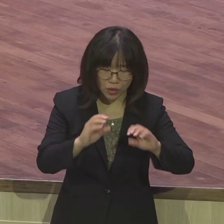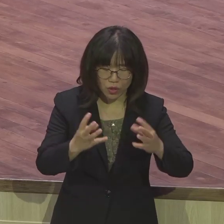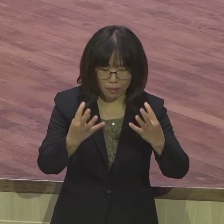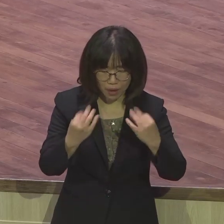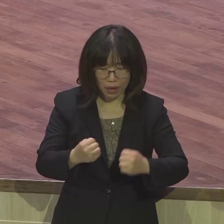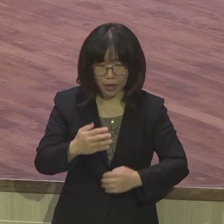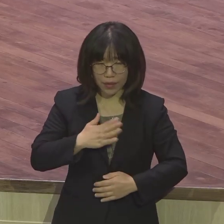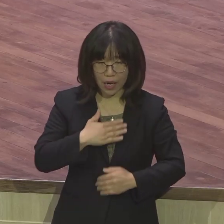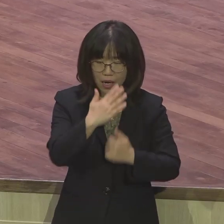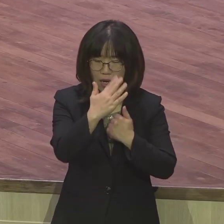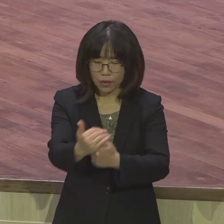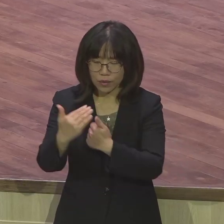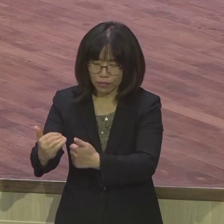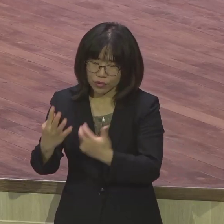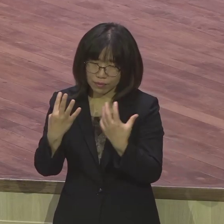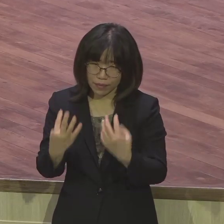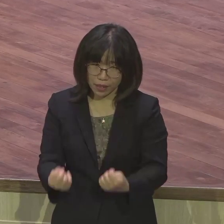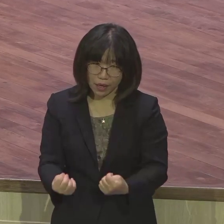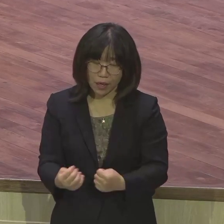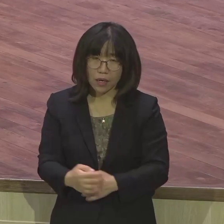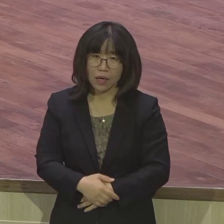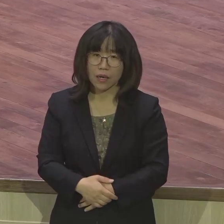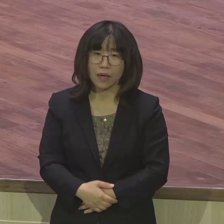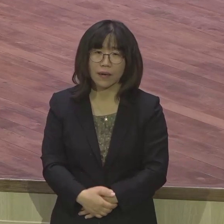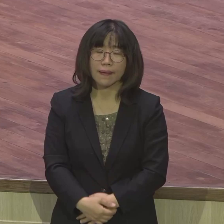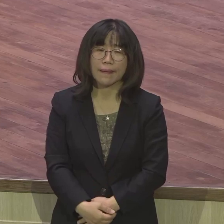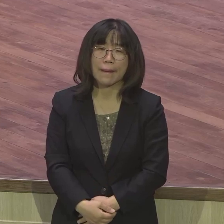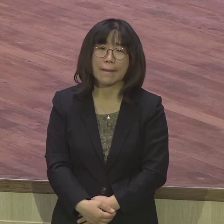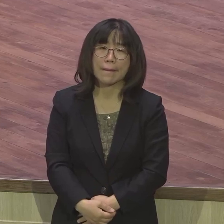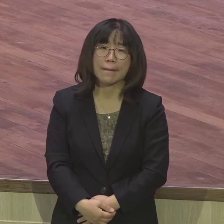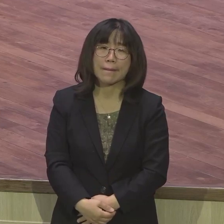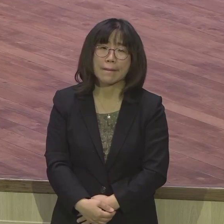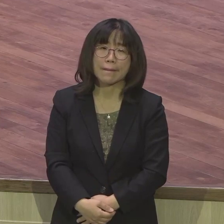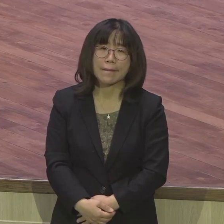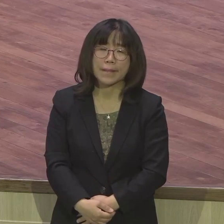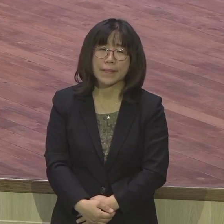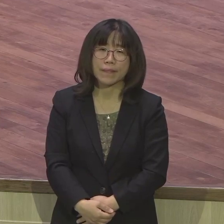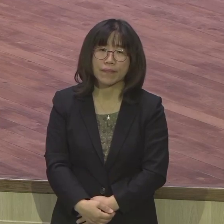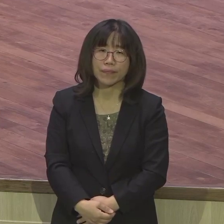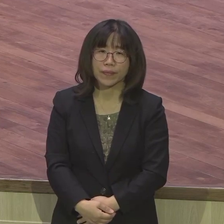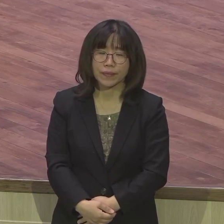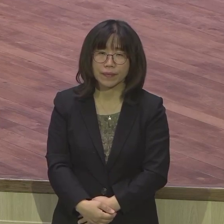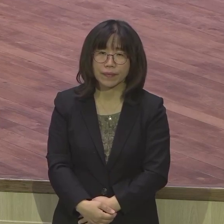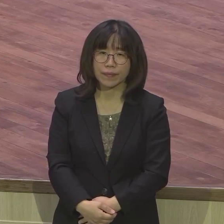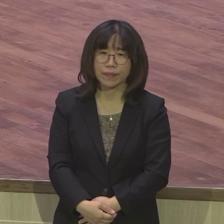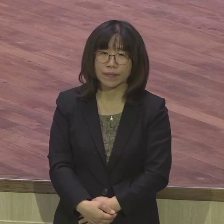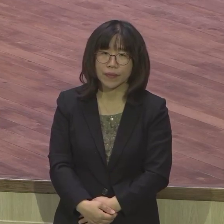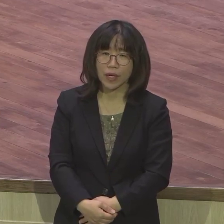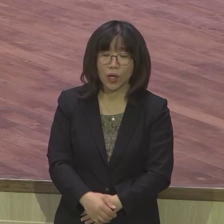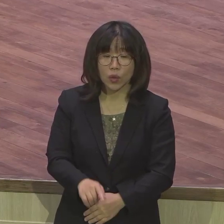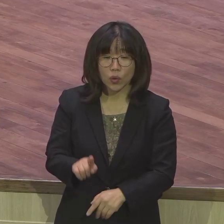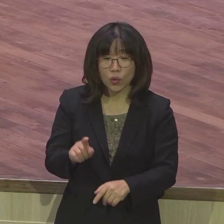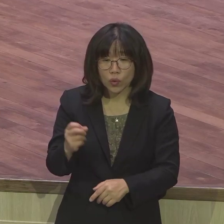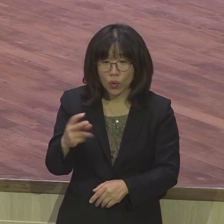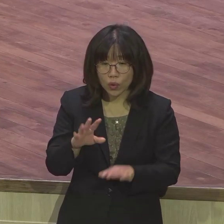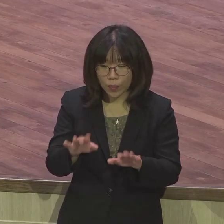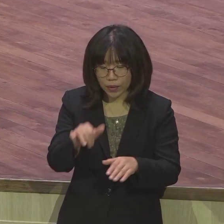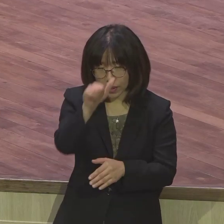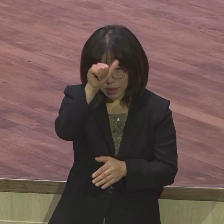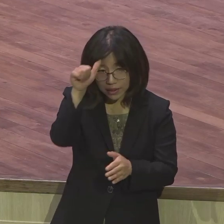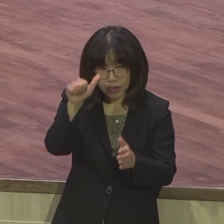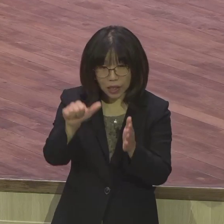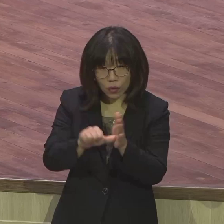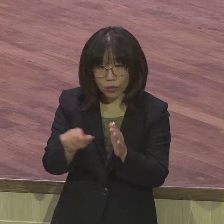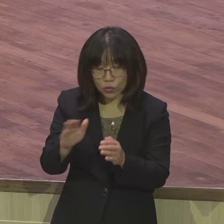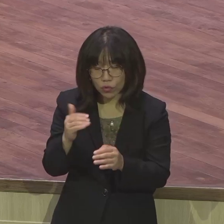가야 할 곳이 너무 많아요. 부르는 분들이 너무 많아요. 그래서 우리 장로님도 계시지만 태국 갔다 오신 분 중에서도 보면 이사로 지금 한